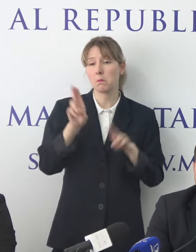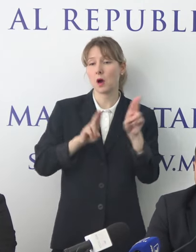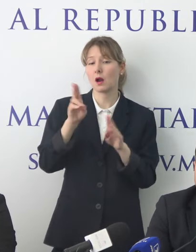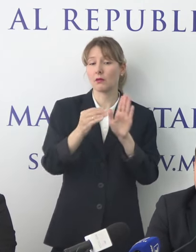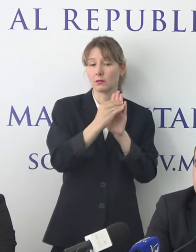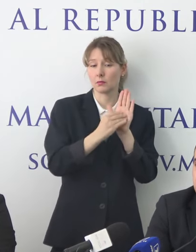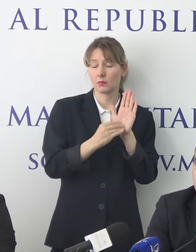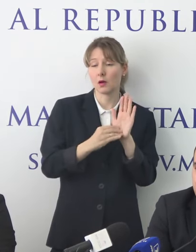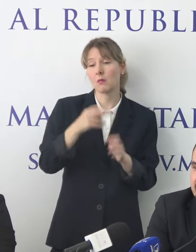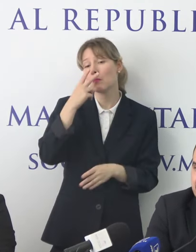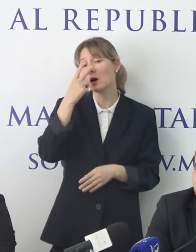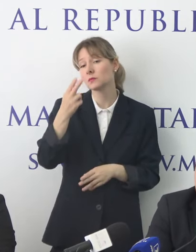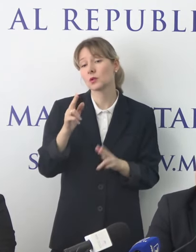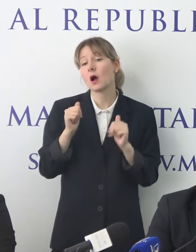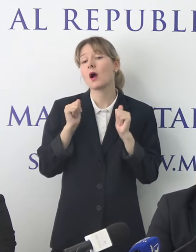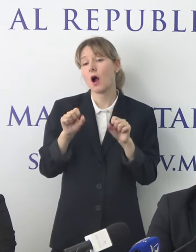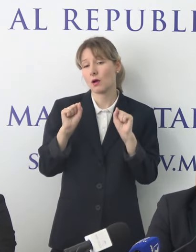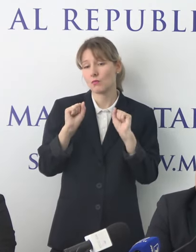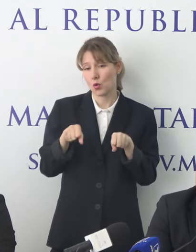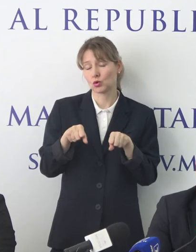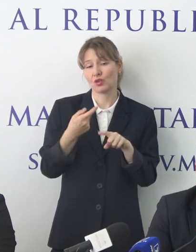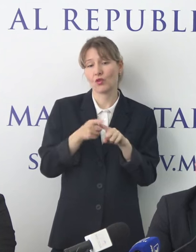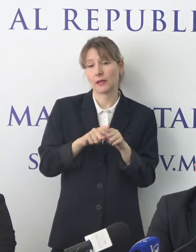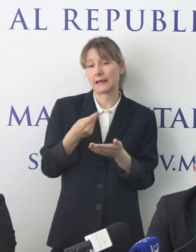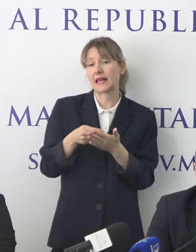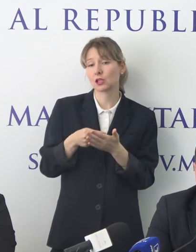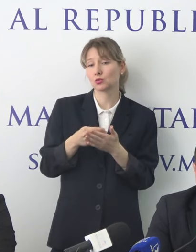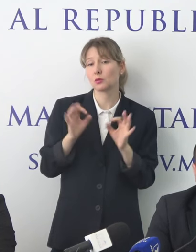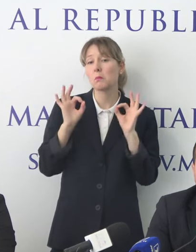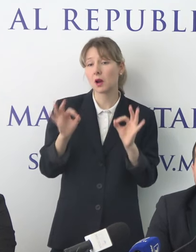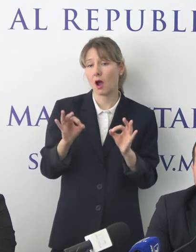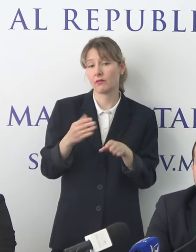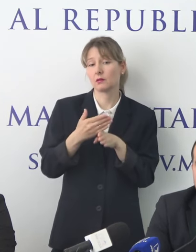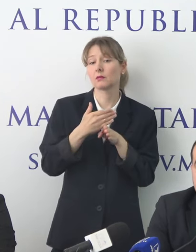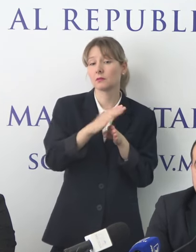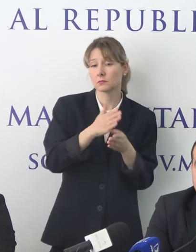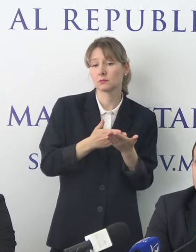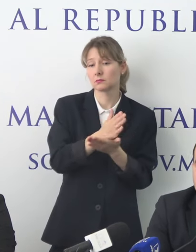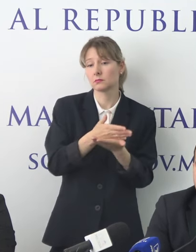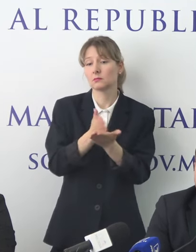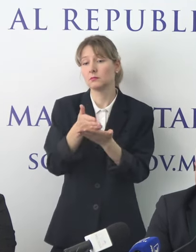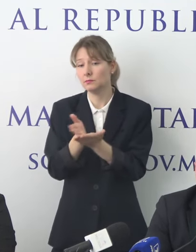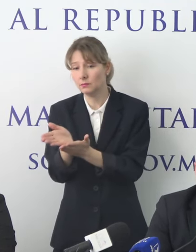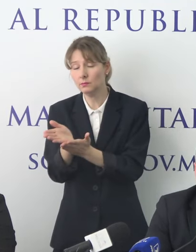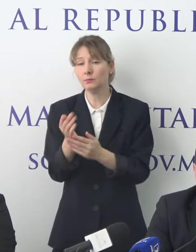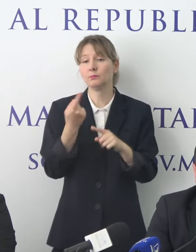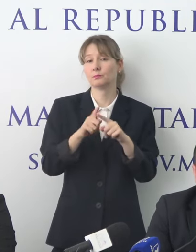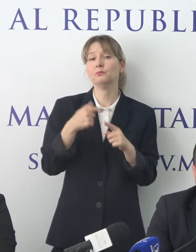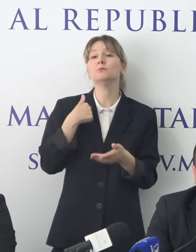cum funcționează, cum putem să gestionăm această resursă cât mai eficient posibil. Noi suntem în continuare